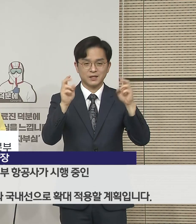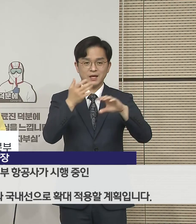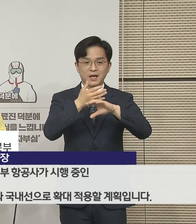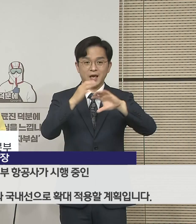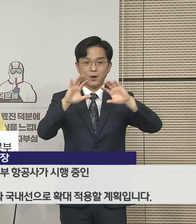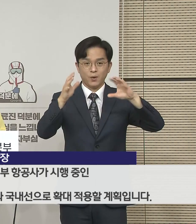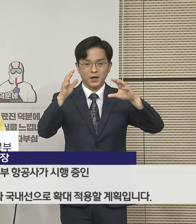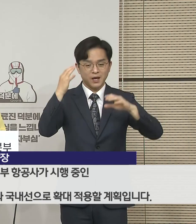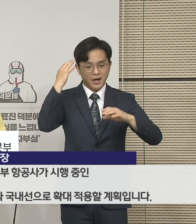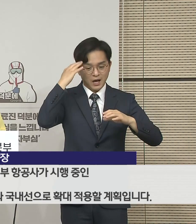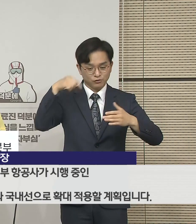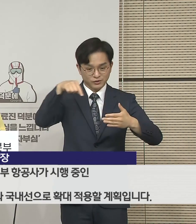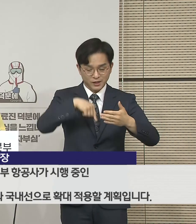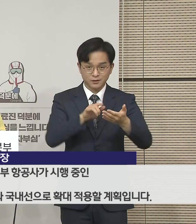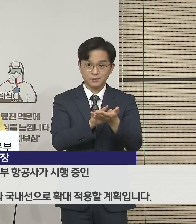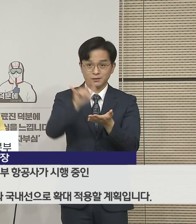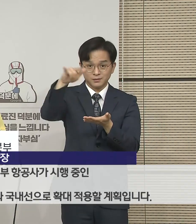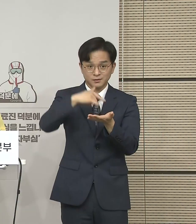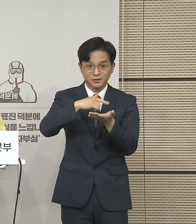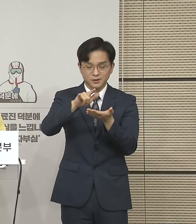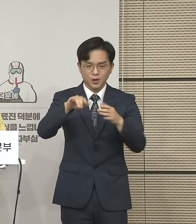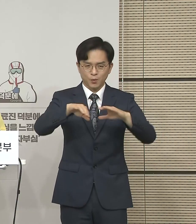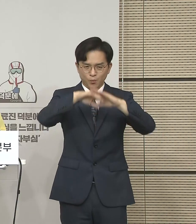국내선으로 확대 적용할 계획입니다.